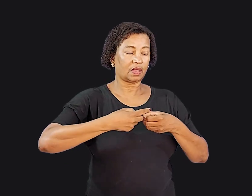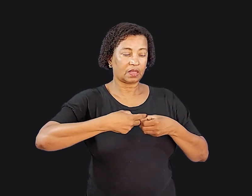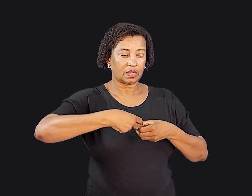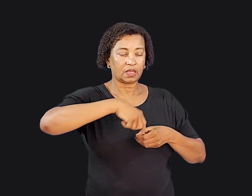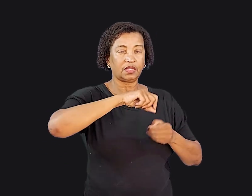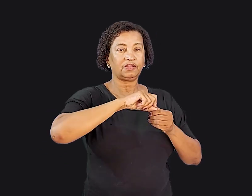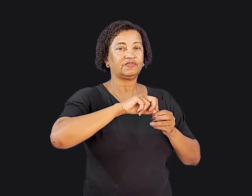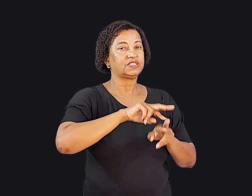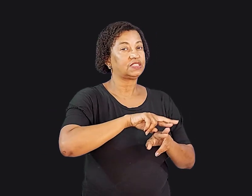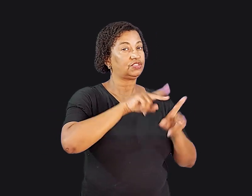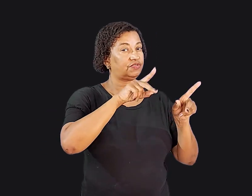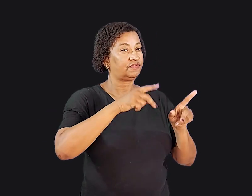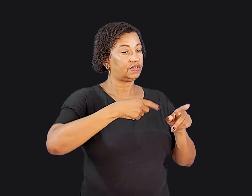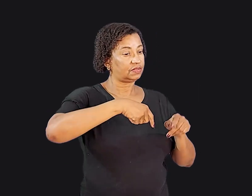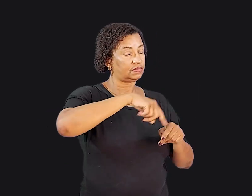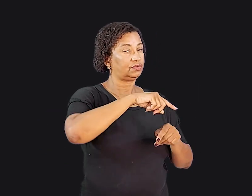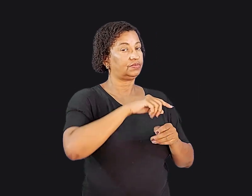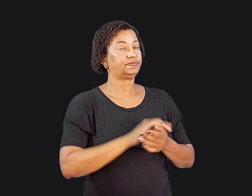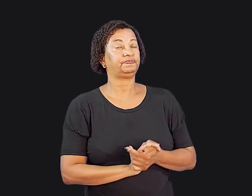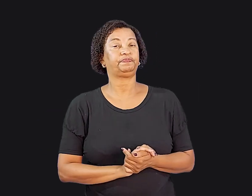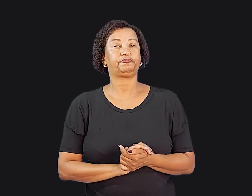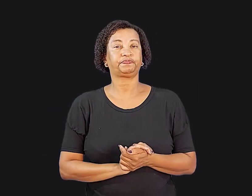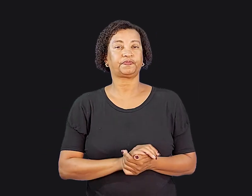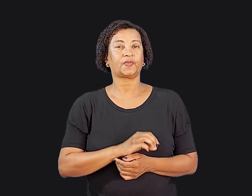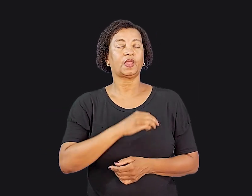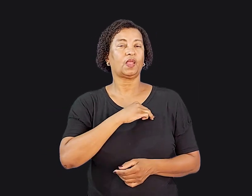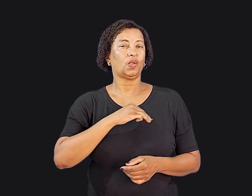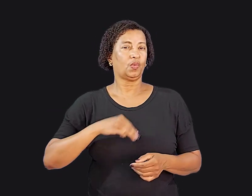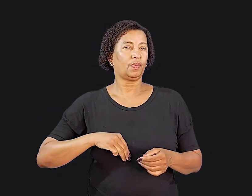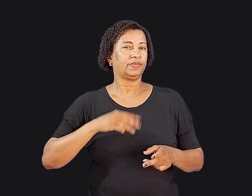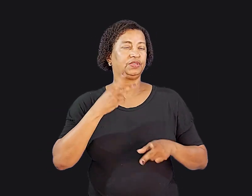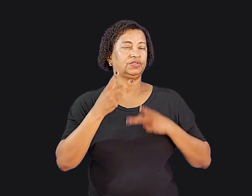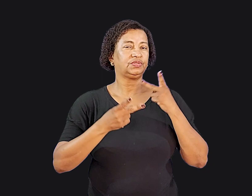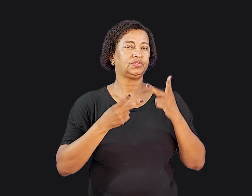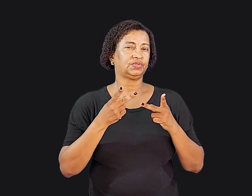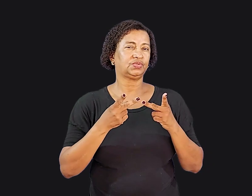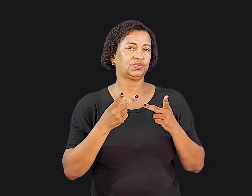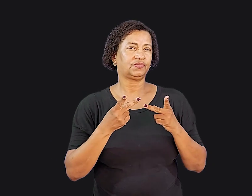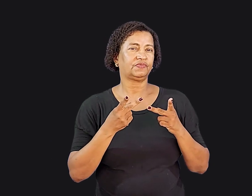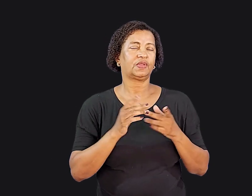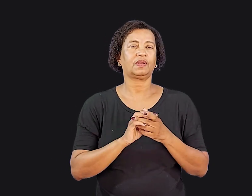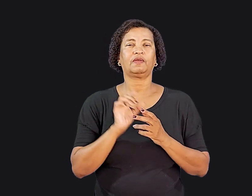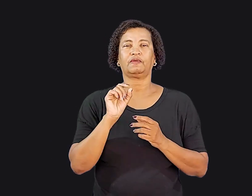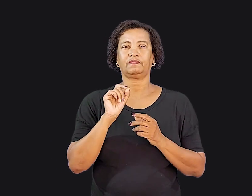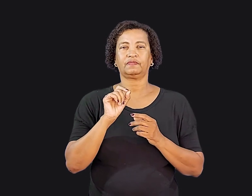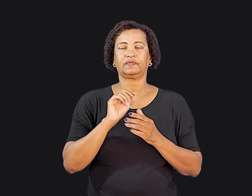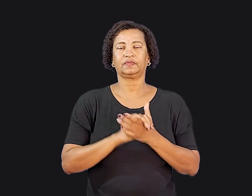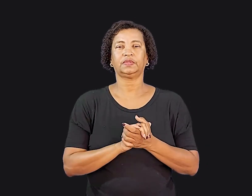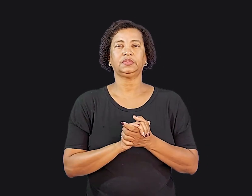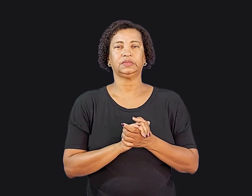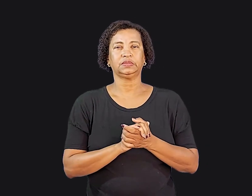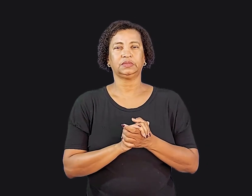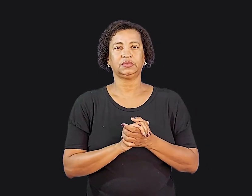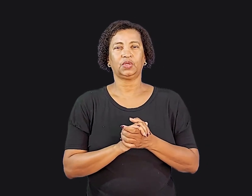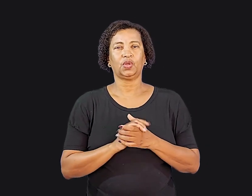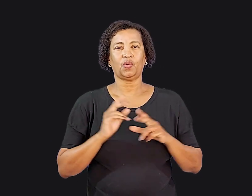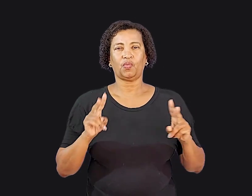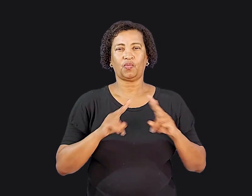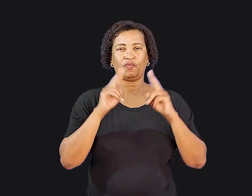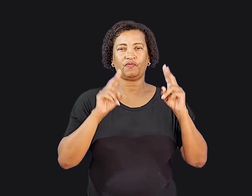outro sentido. Um ministro luterano chamado Dietrich Bonhoeffer, ousava pregar sobre o preço do discipulado